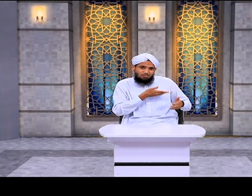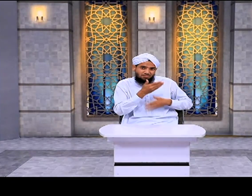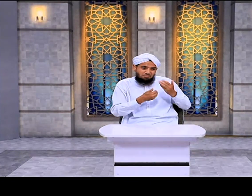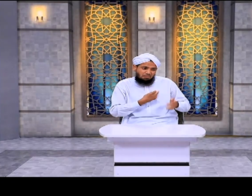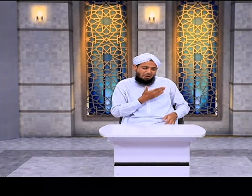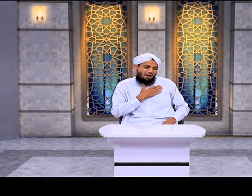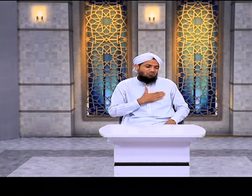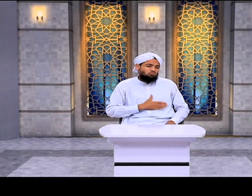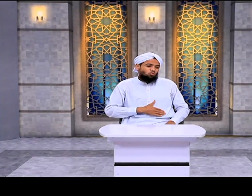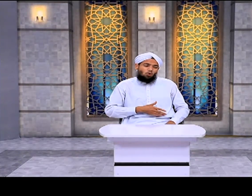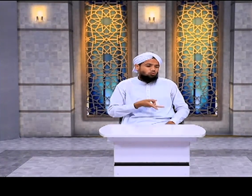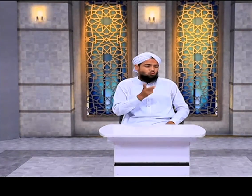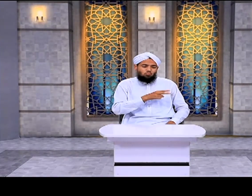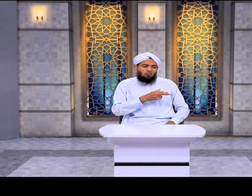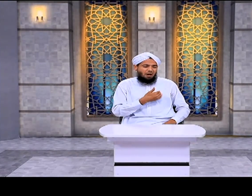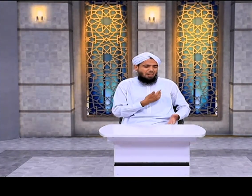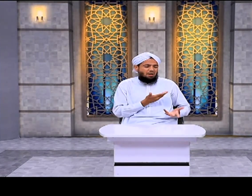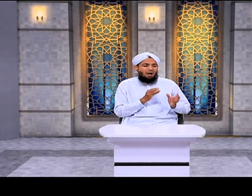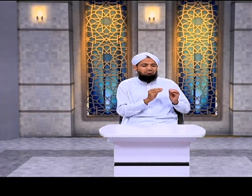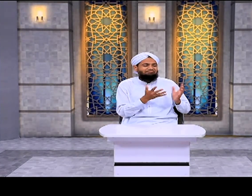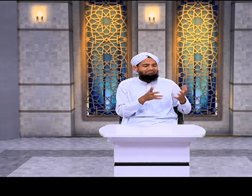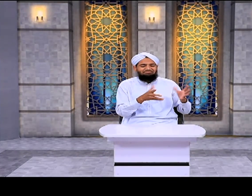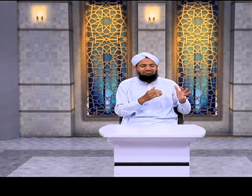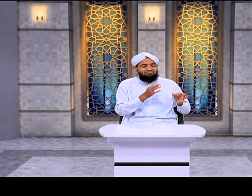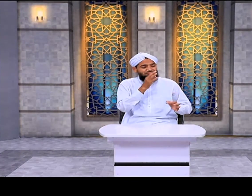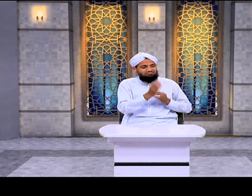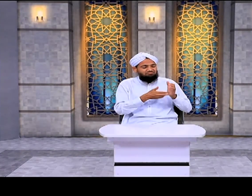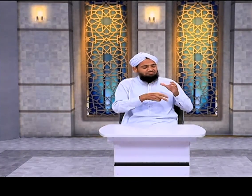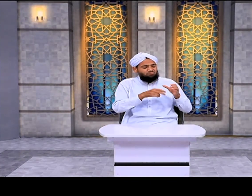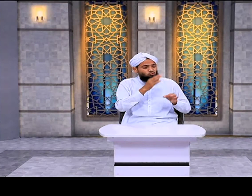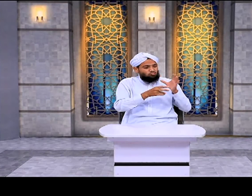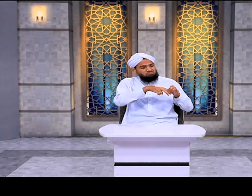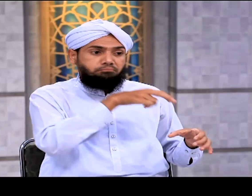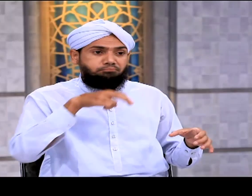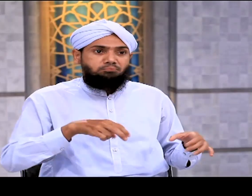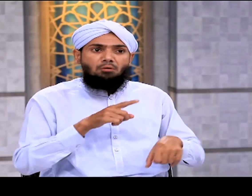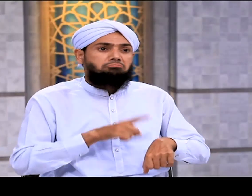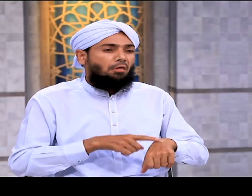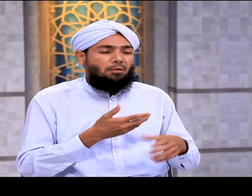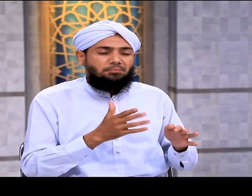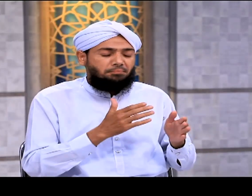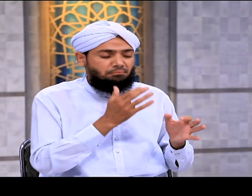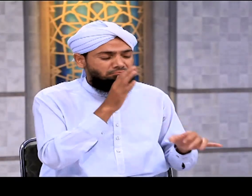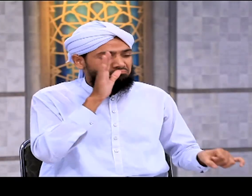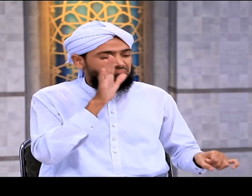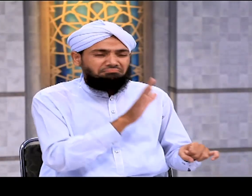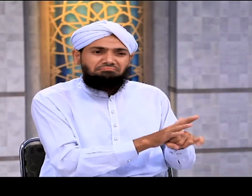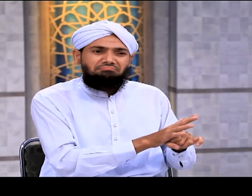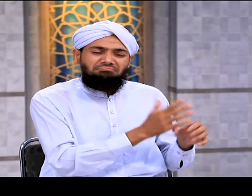جا چکا، اب تمہارے لیے جہنم سے نکلنے کی کوئی راہ نہیں، پڑے رہو اسی میں دھتکارے ہوئے